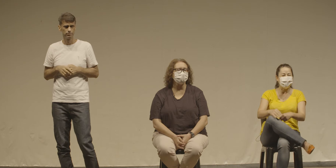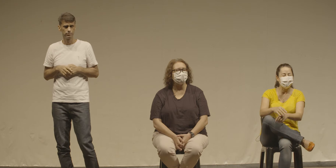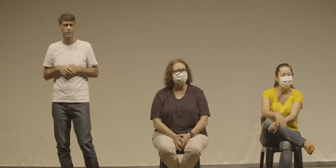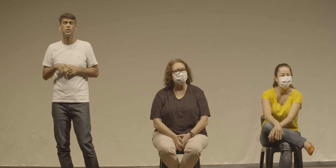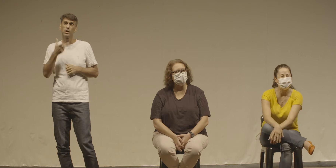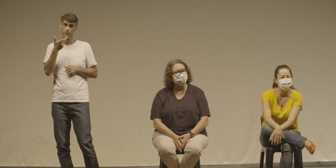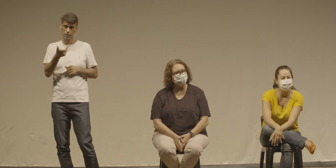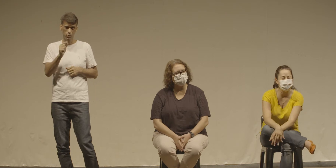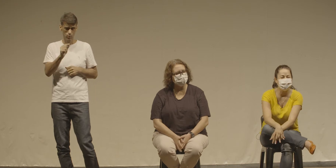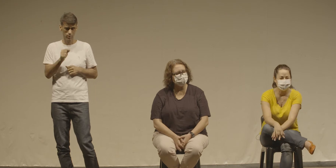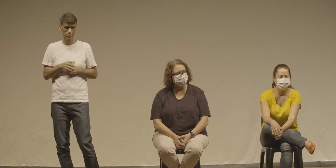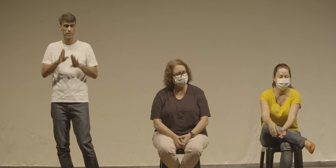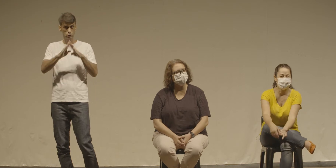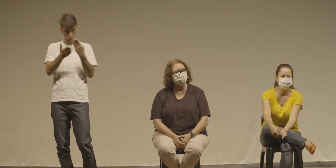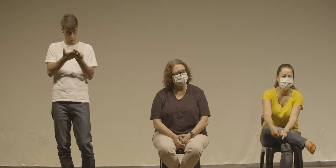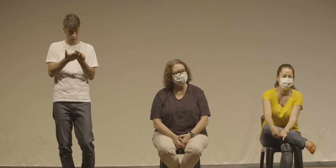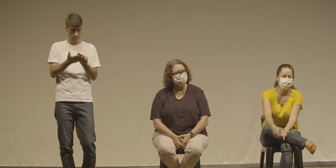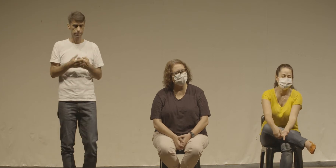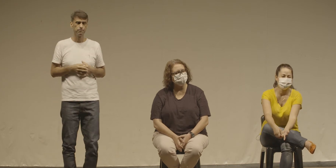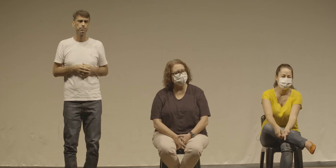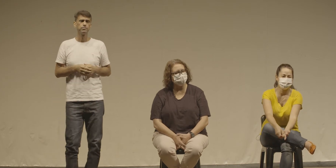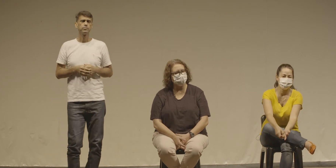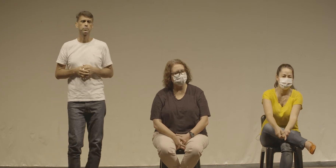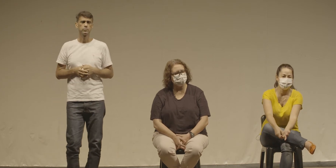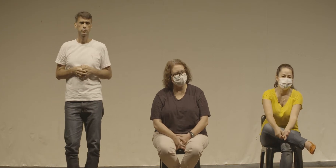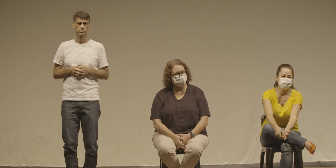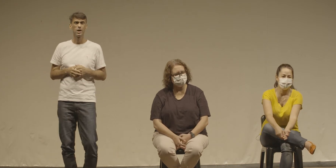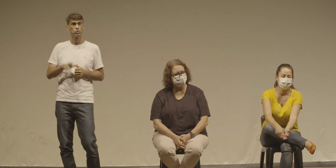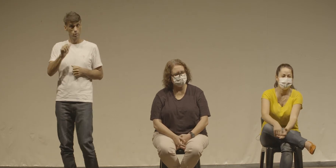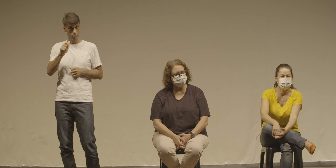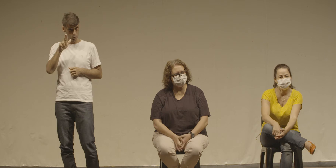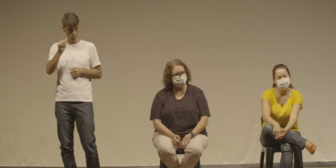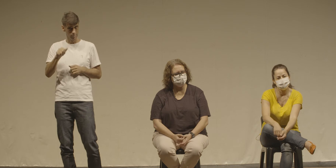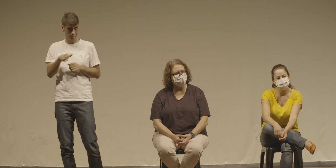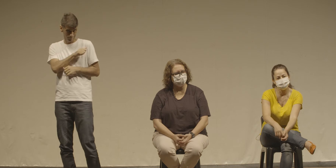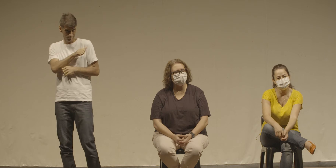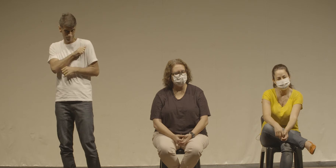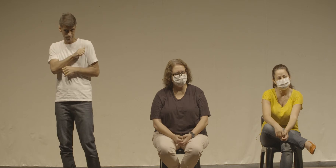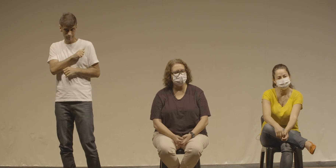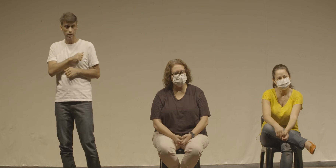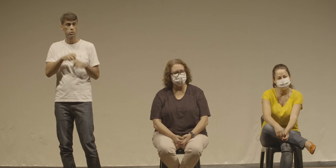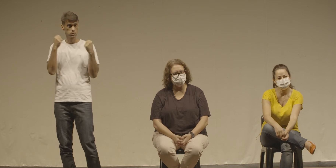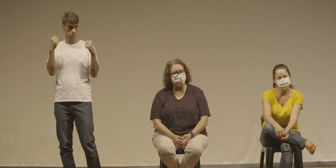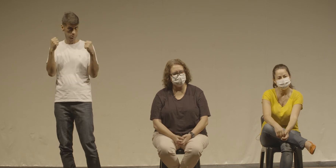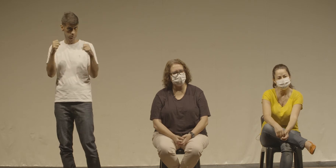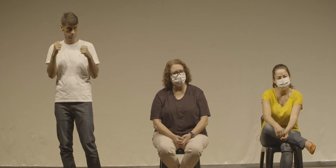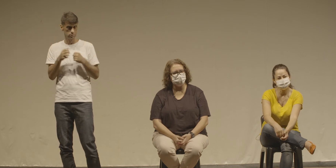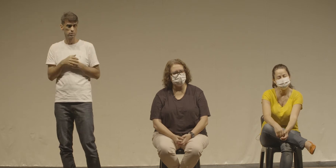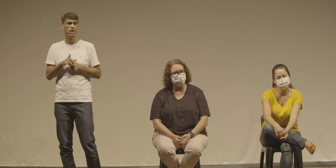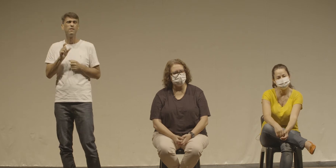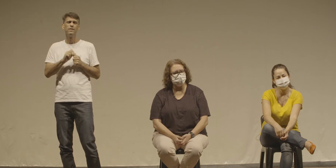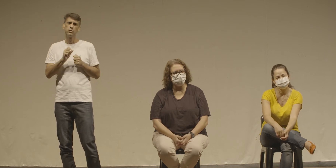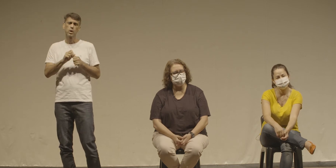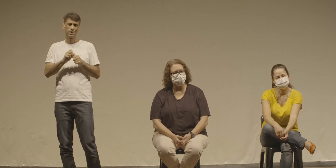uma coisa com relação às escolas, né? Eu sou aluna de educação física, eu faço a